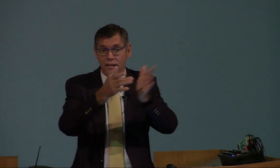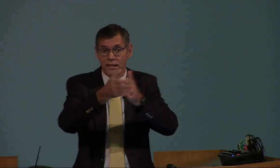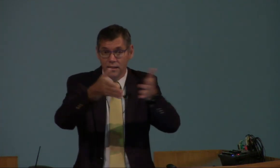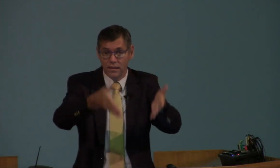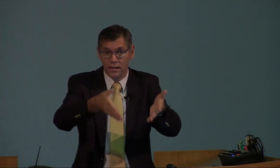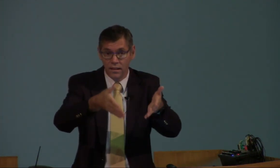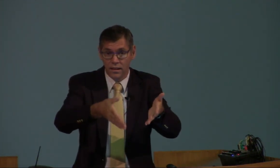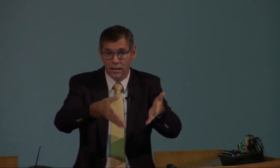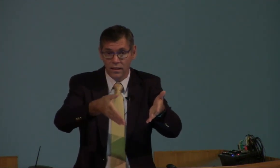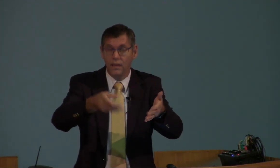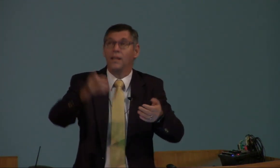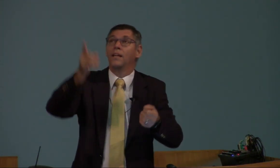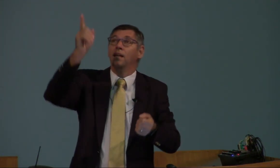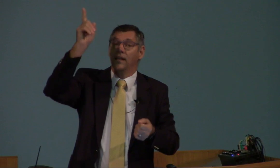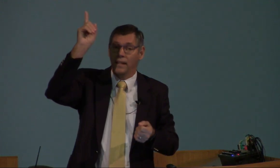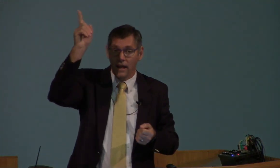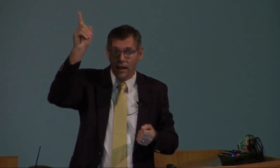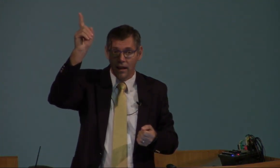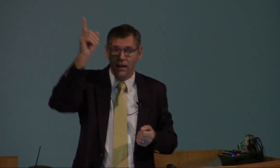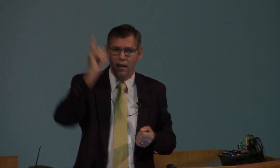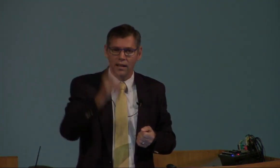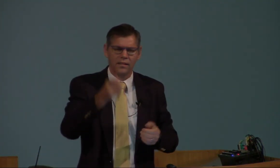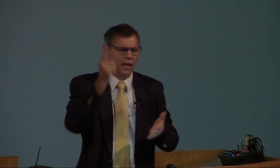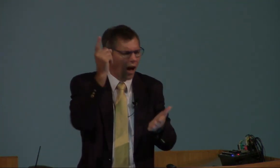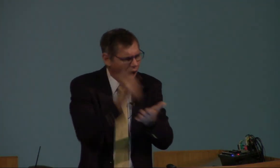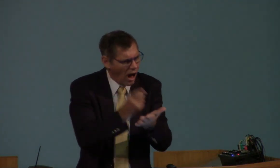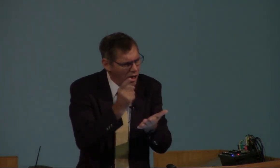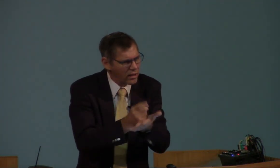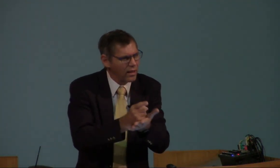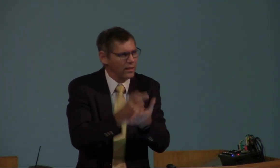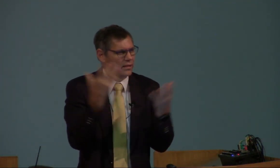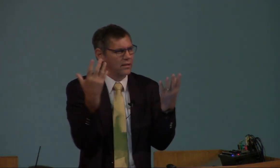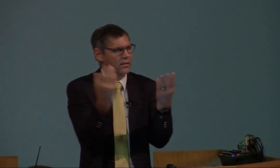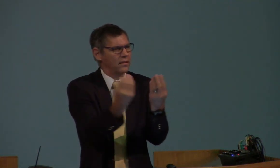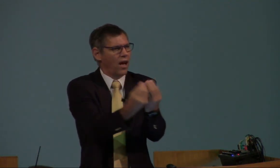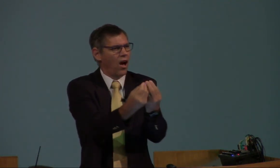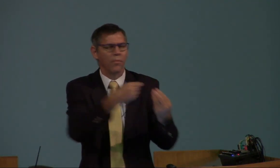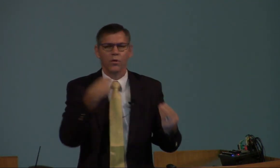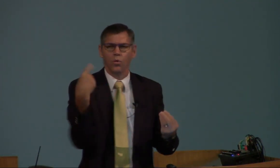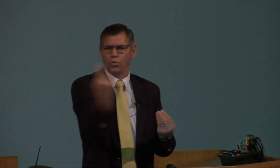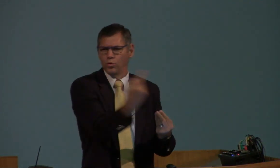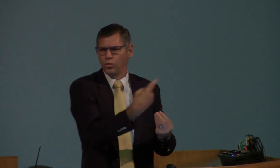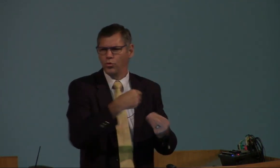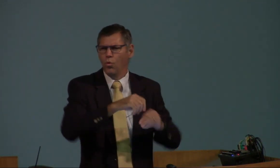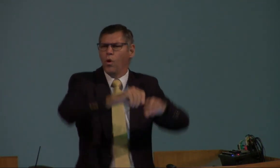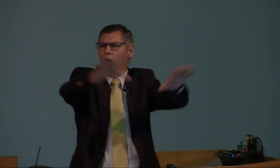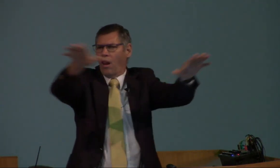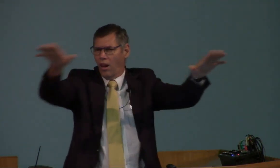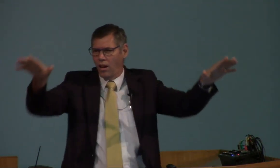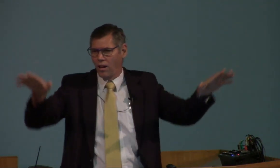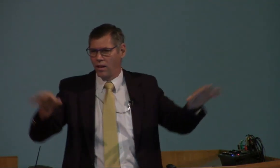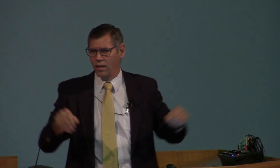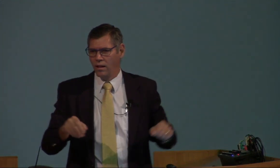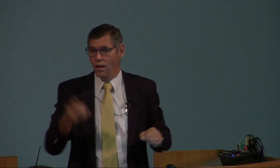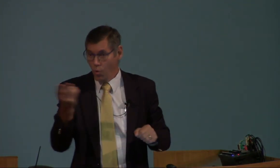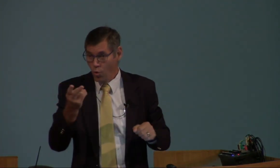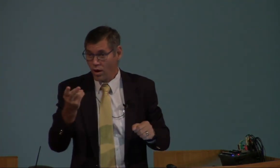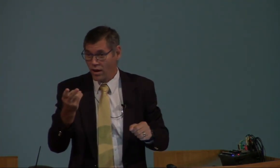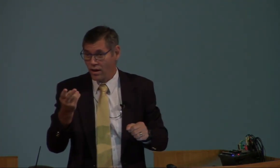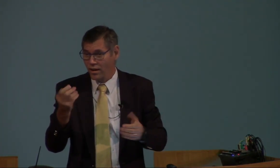Jesus, Here is altyd saam met ons, oral, ook